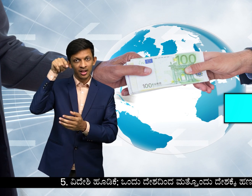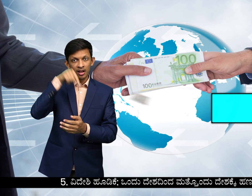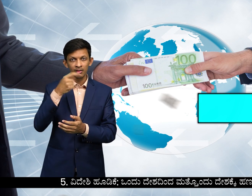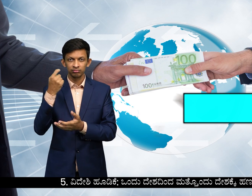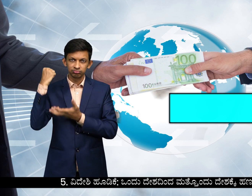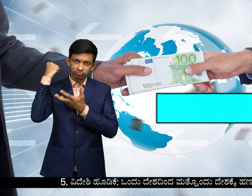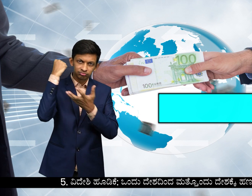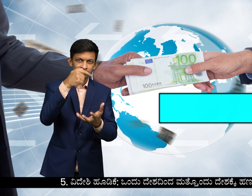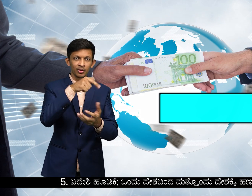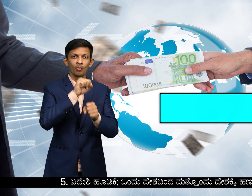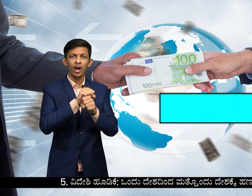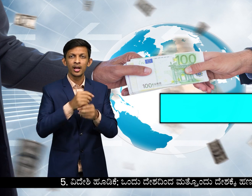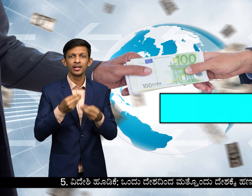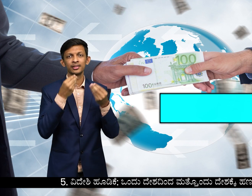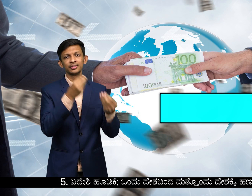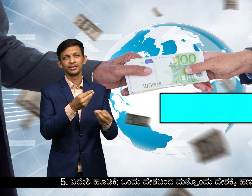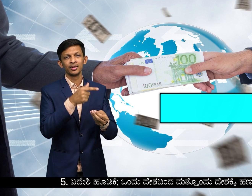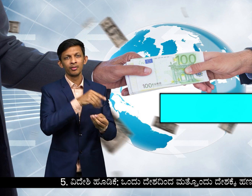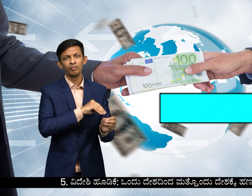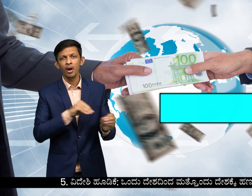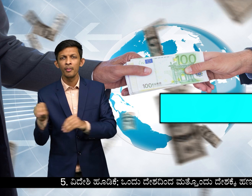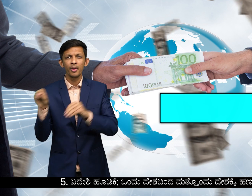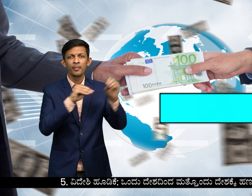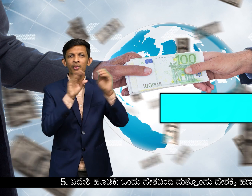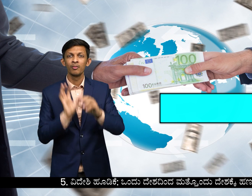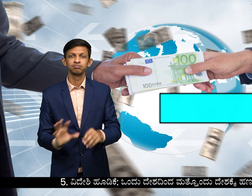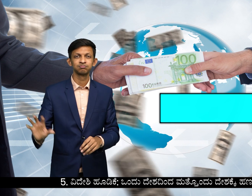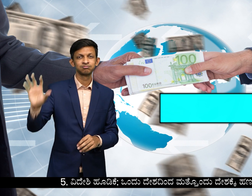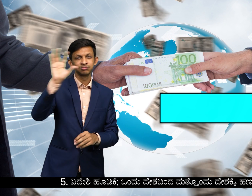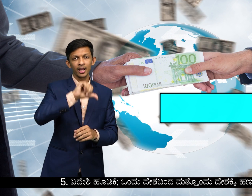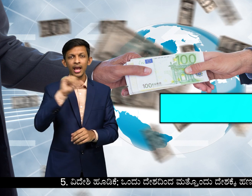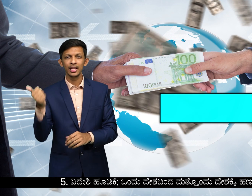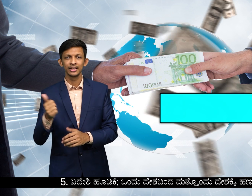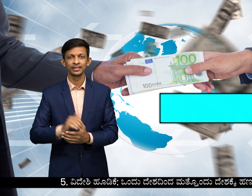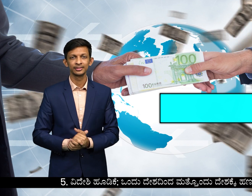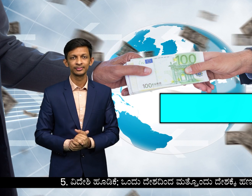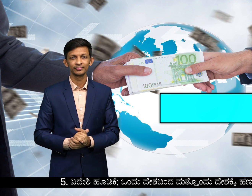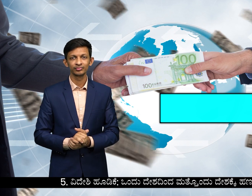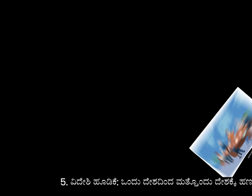ವಿದೇಶಿ ಹೂಡಿಕೆ: ಒಂದು ದೇಶದಿಂದ ಮತ್ತೊಂದು ದೇಶಕ್ಕೆ ಹಣದ ಹರಿವು.